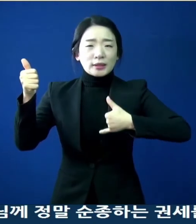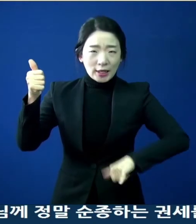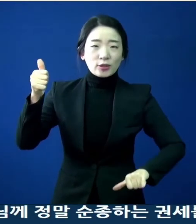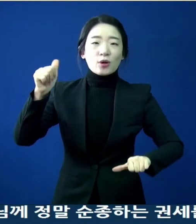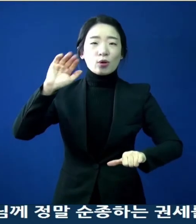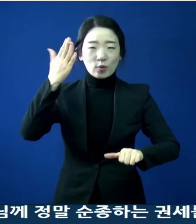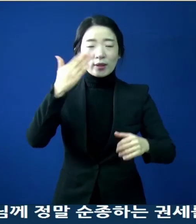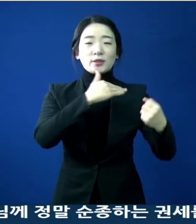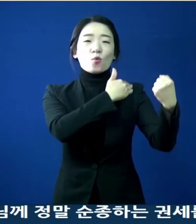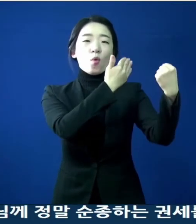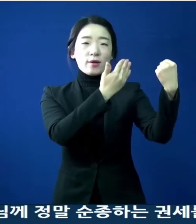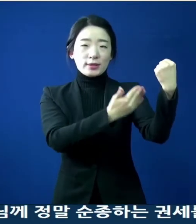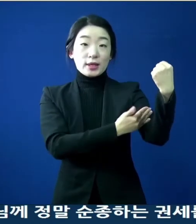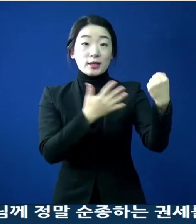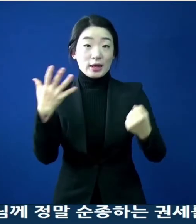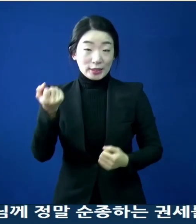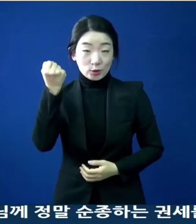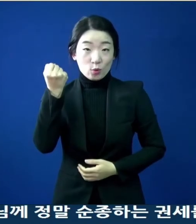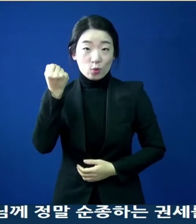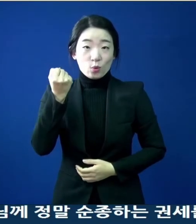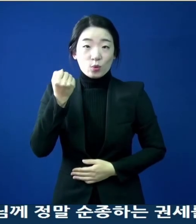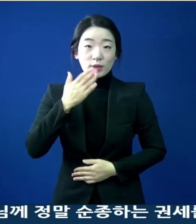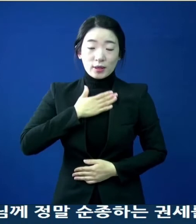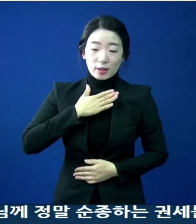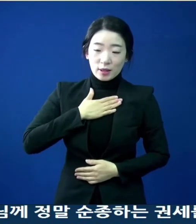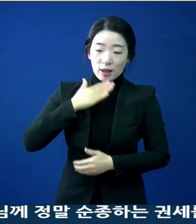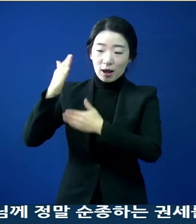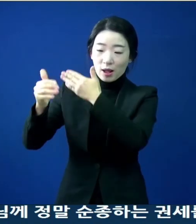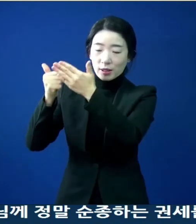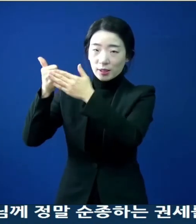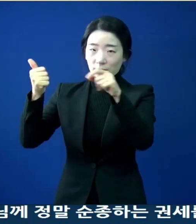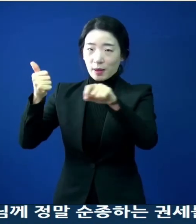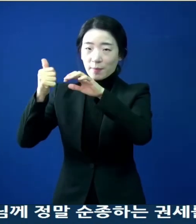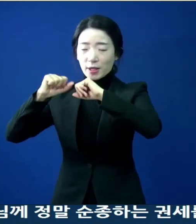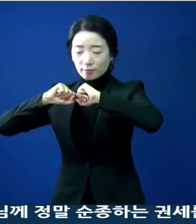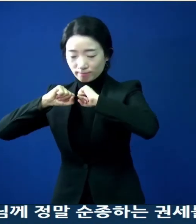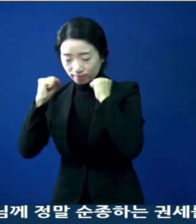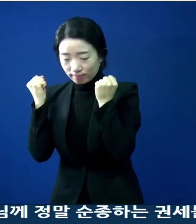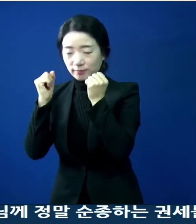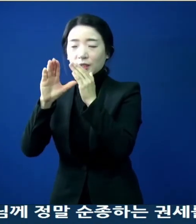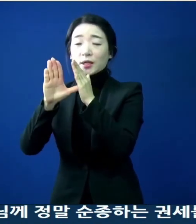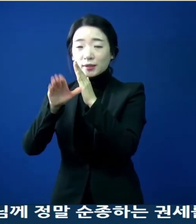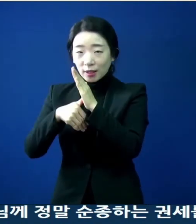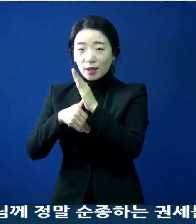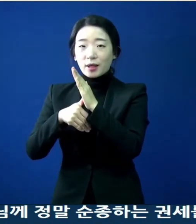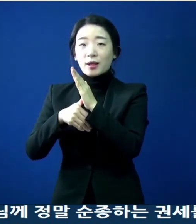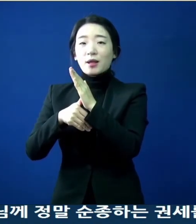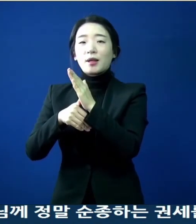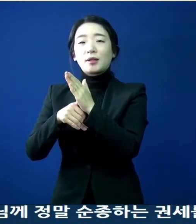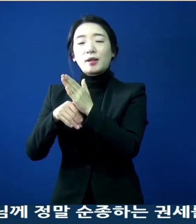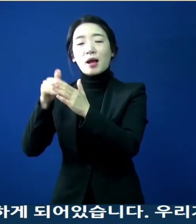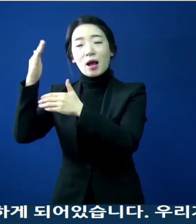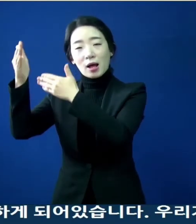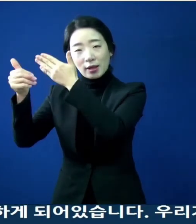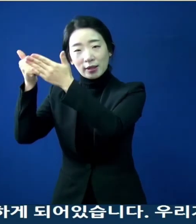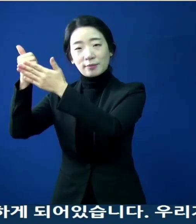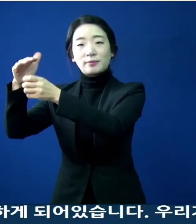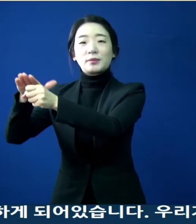하여금 순종하도록 해주실 때 그때 하나님을 사랑할 수 있는 것이죠. 잊지 마셨으면